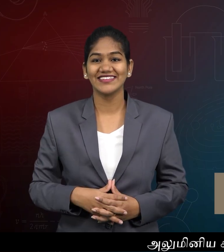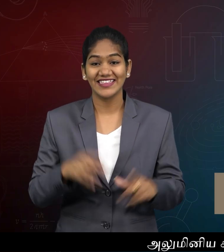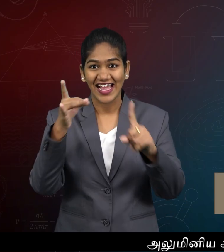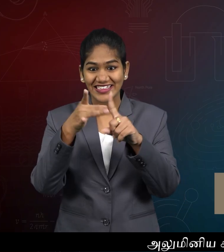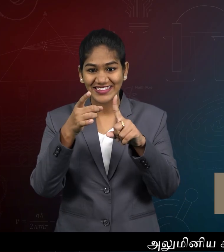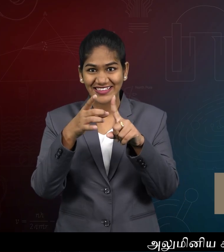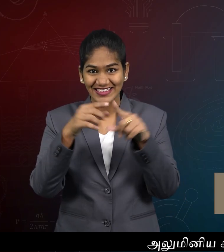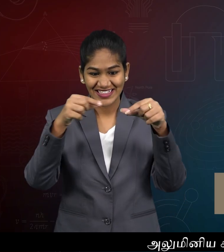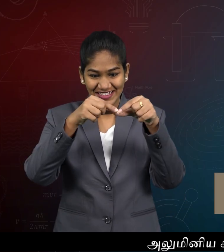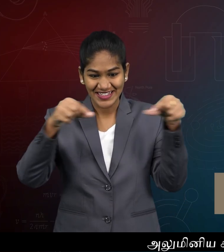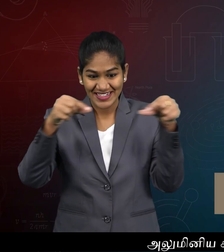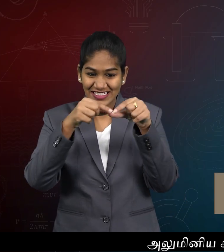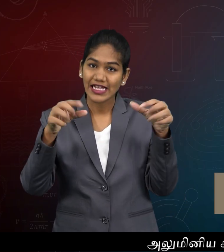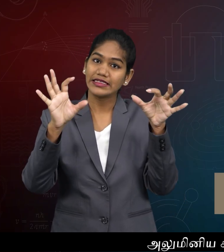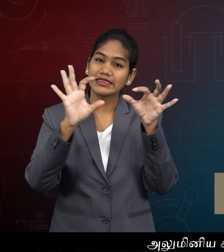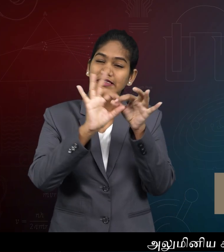அலுமினிய கம்பியை ஒரு பேட்டரி,